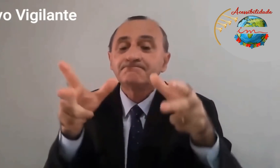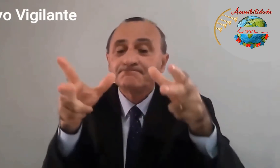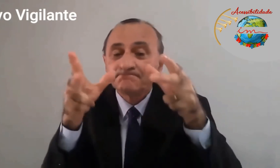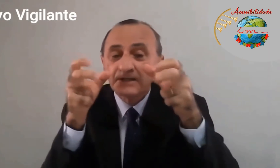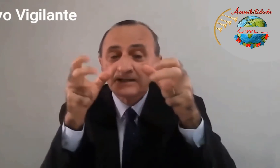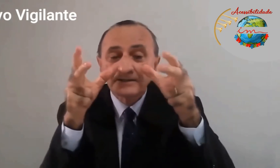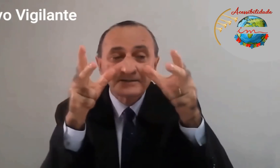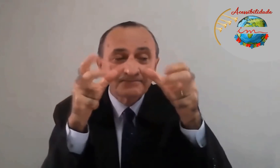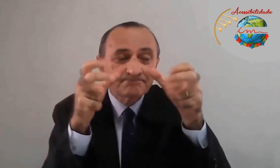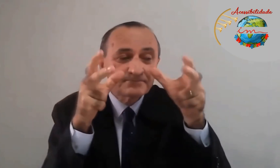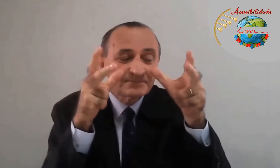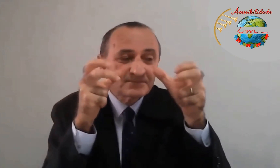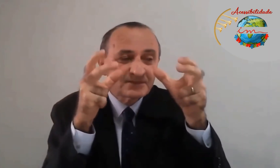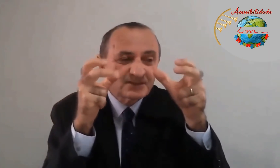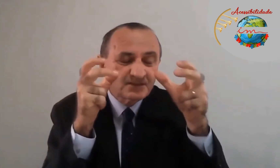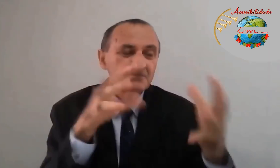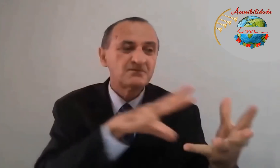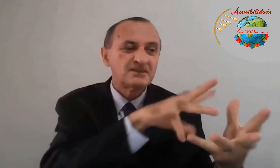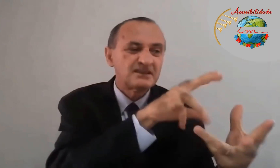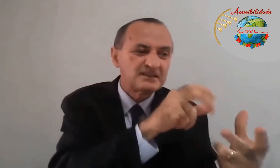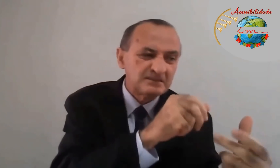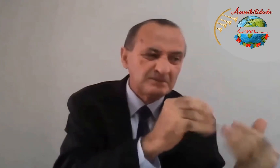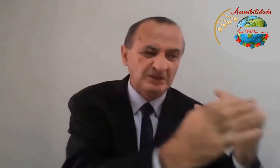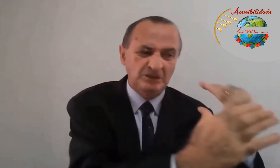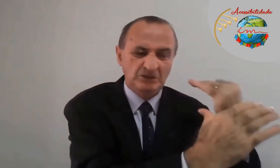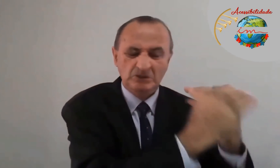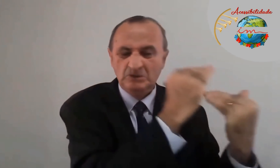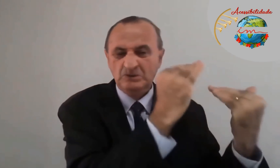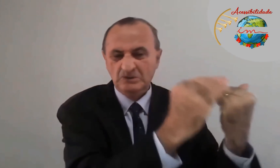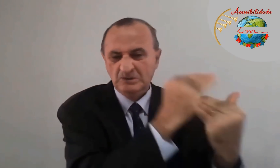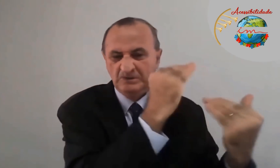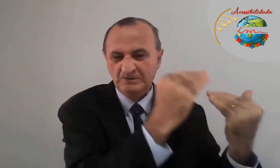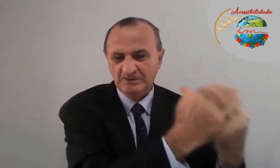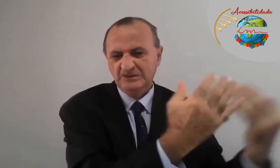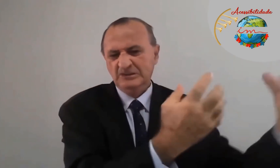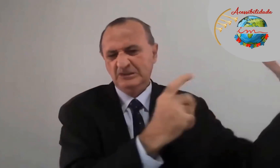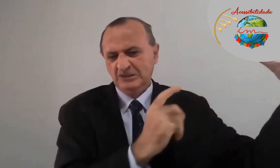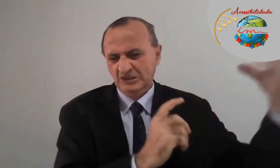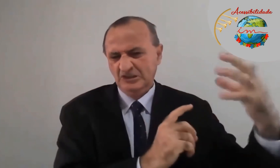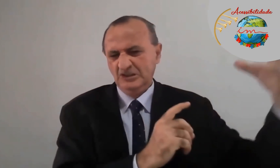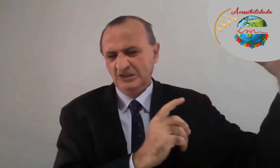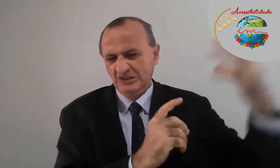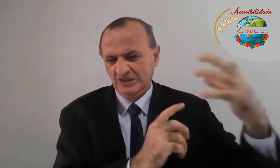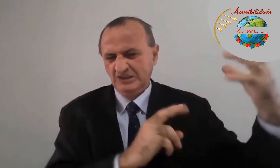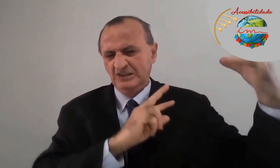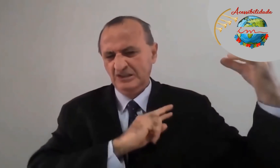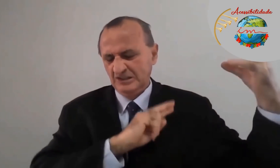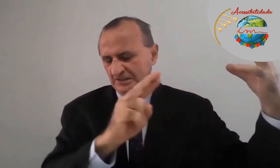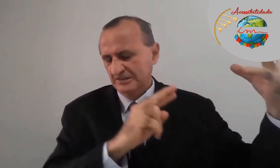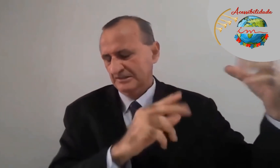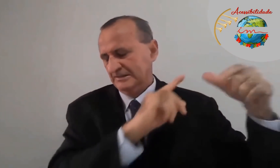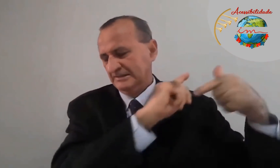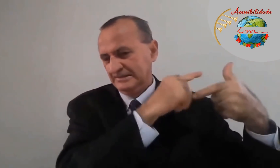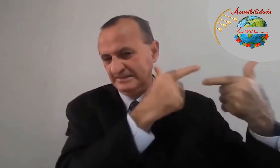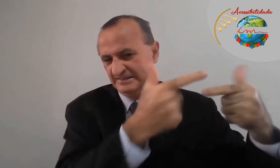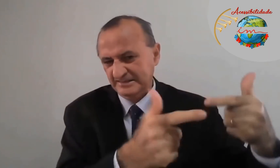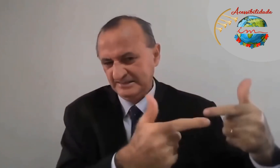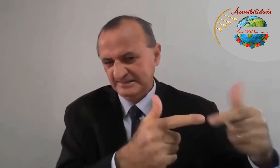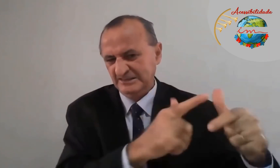Precisa, ó, perceber. Tem as coisas deste mundo, as influências, a religião,